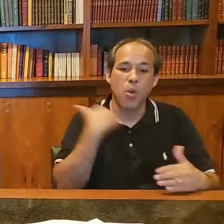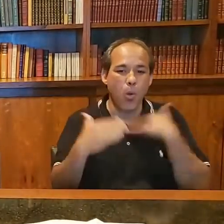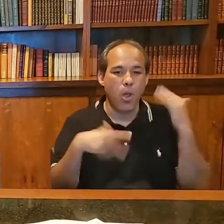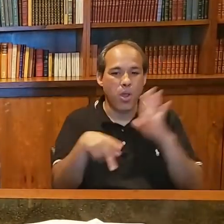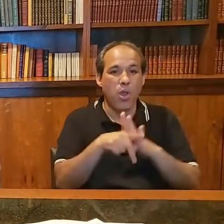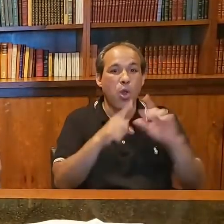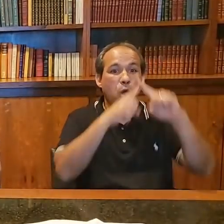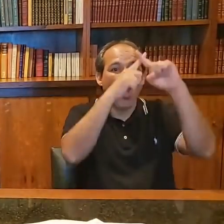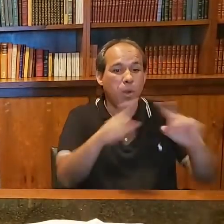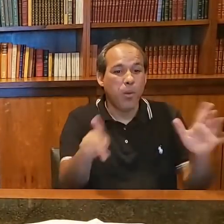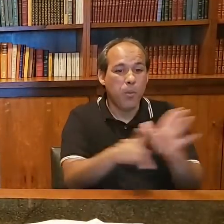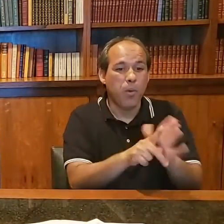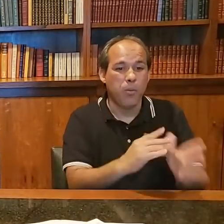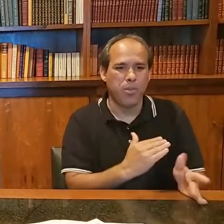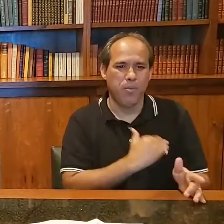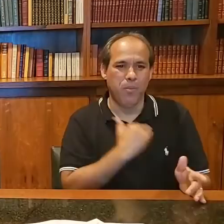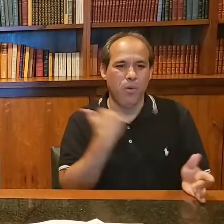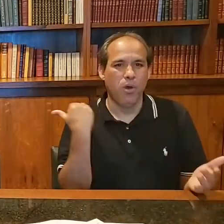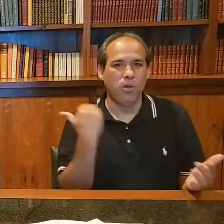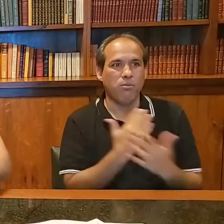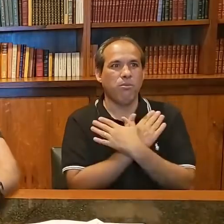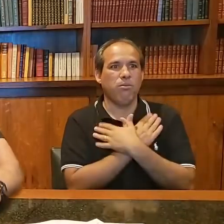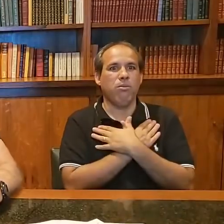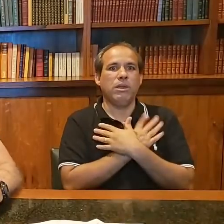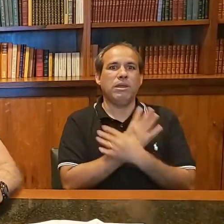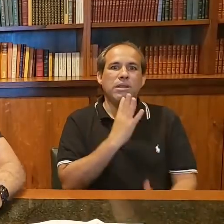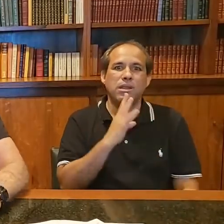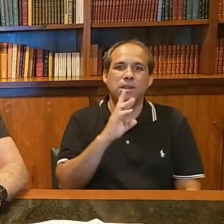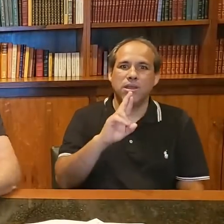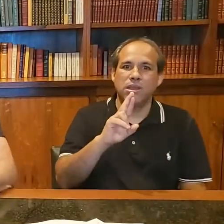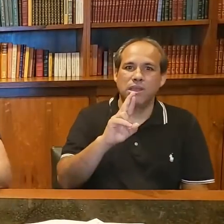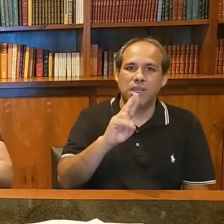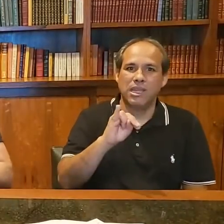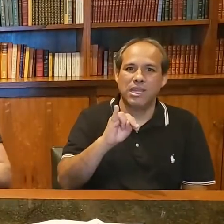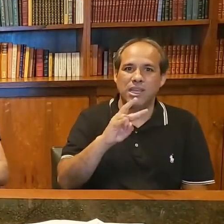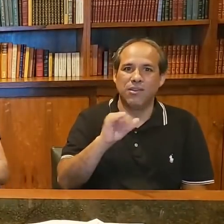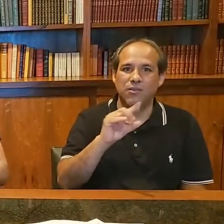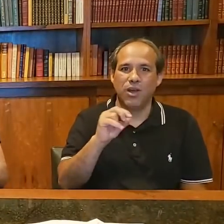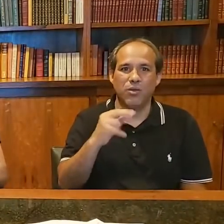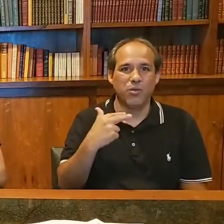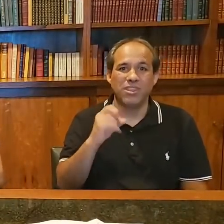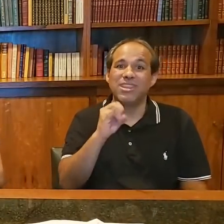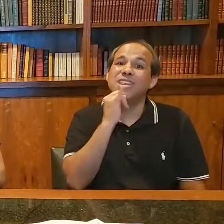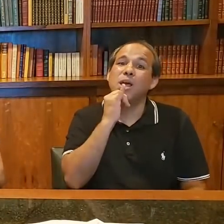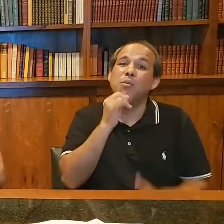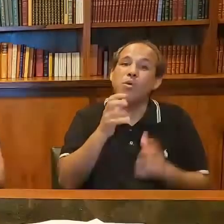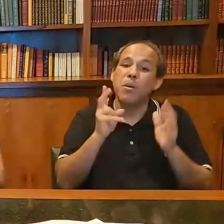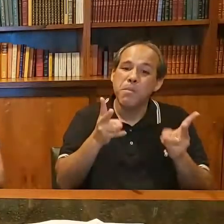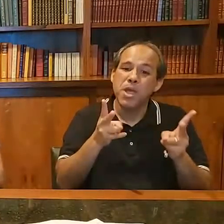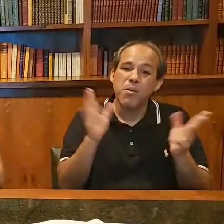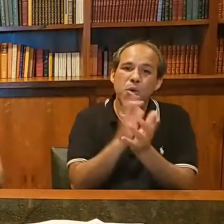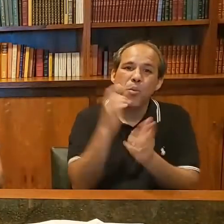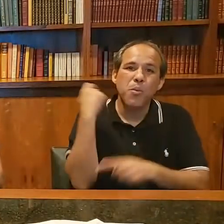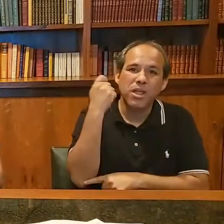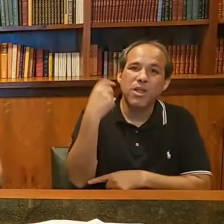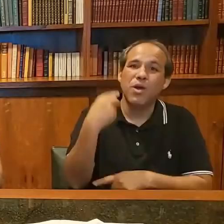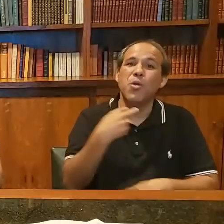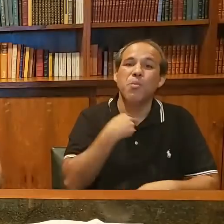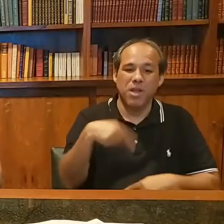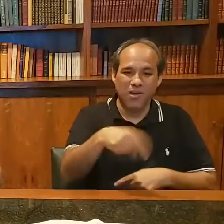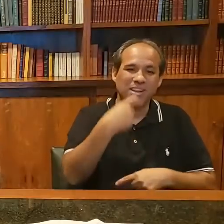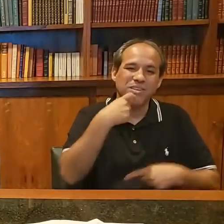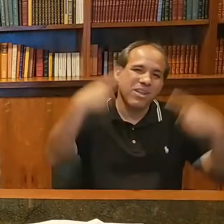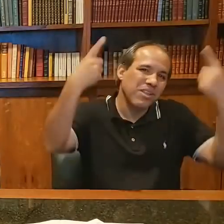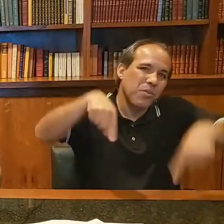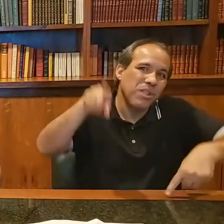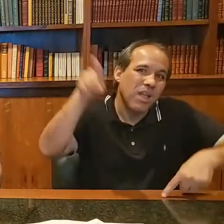o campeonato da morte. Então, por exemplo, o rival estivesse na seleção ainda, não poderia jogar com o Equador domingo, é sexta-feira agora. Mas